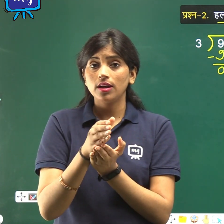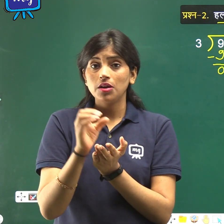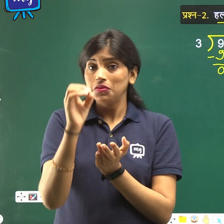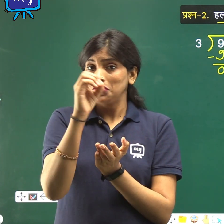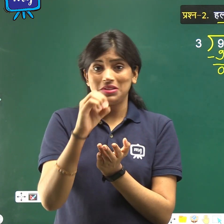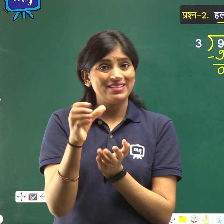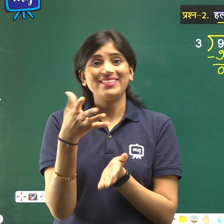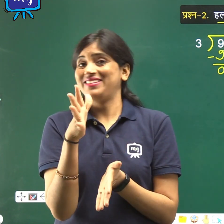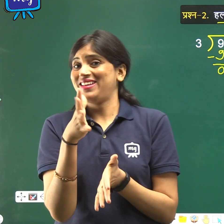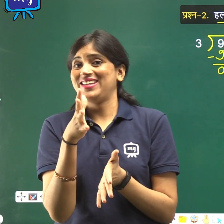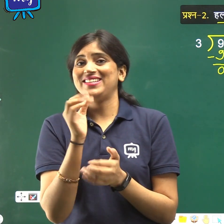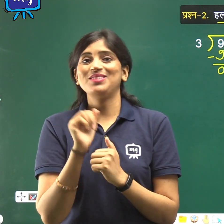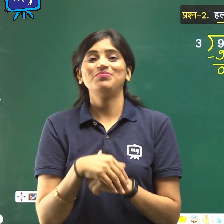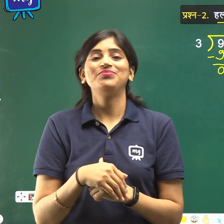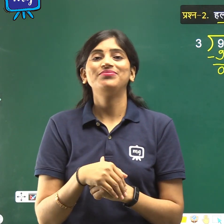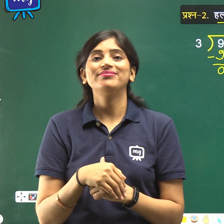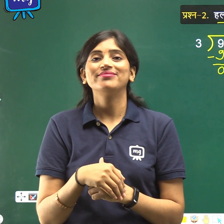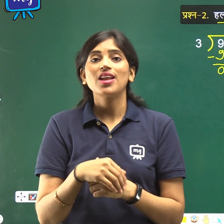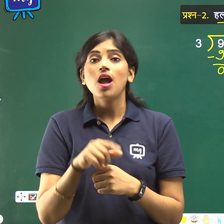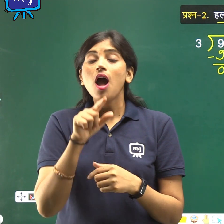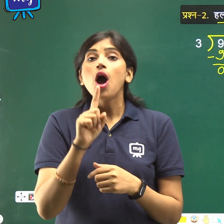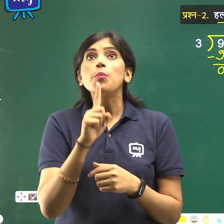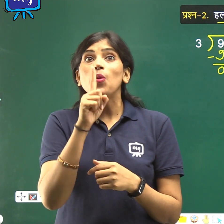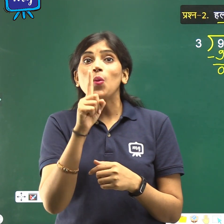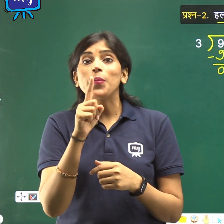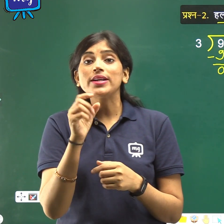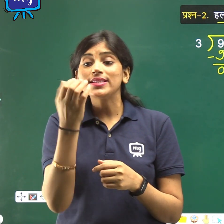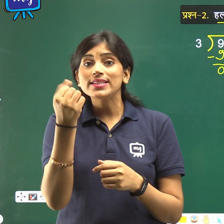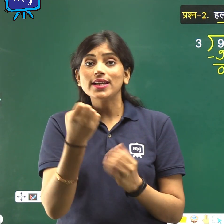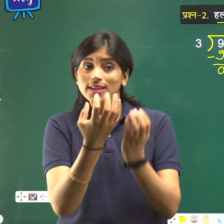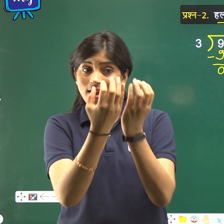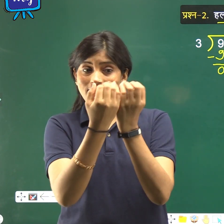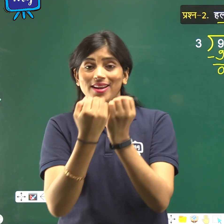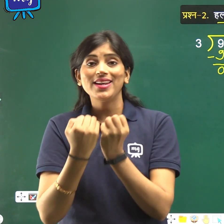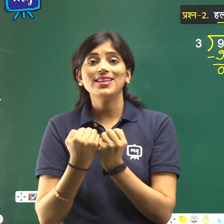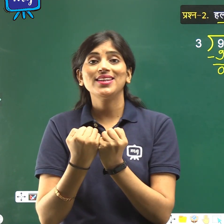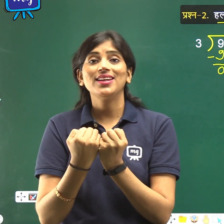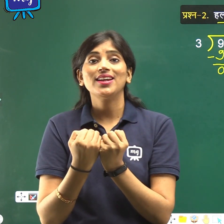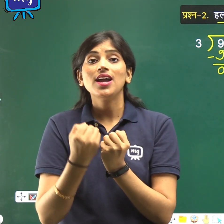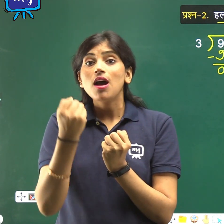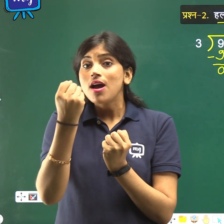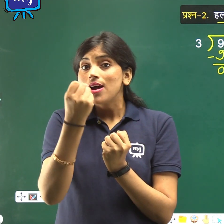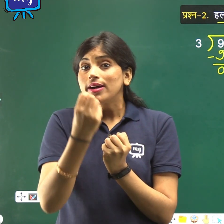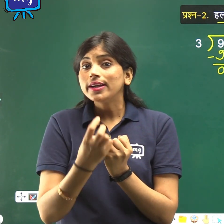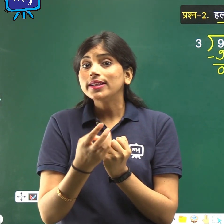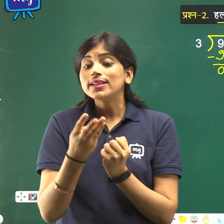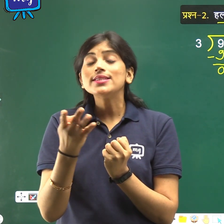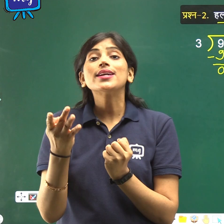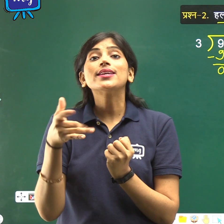0 में? नहीं, हम ऊपर से संख्या लेंगे। कितनी संख्या